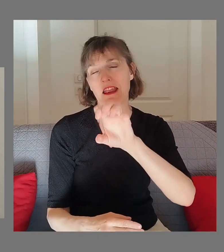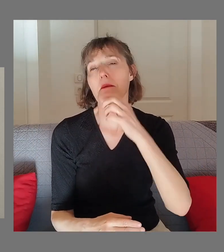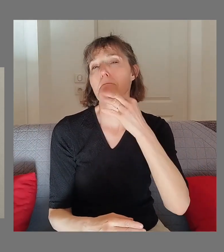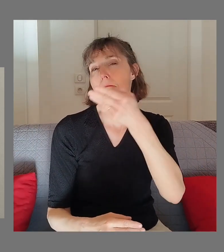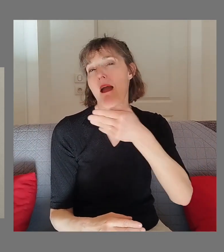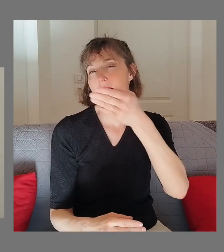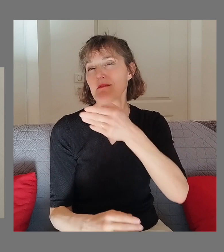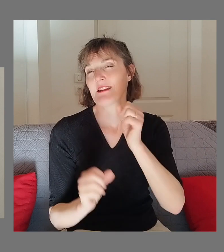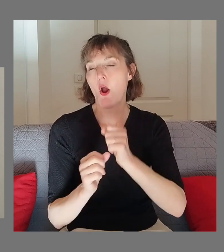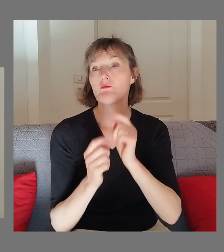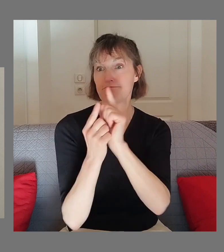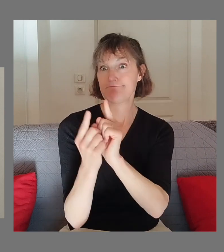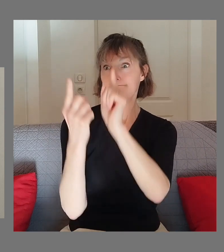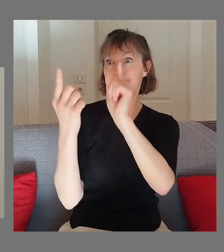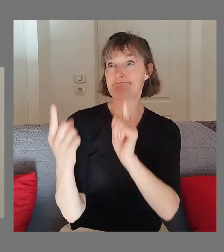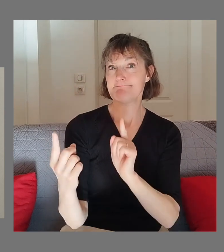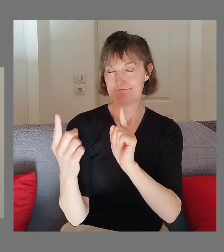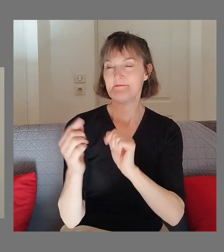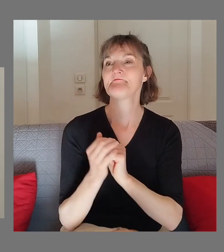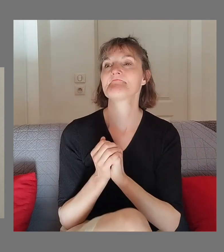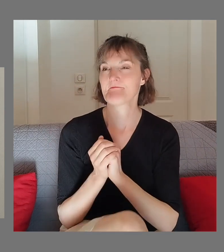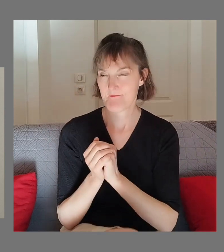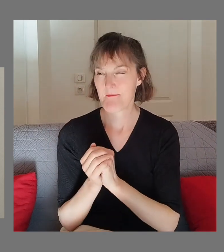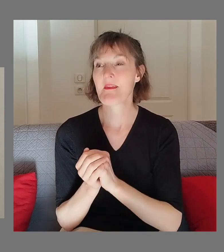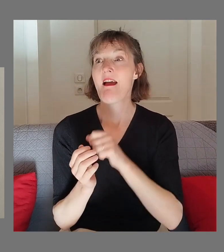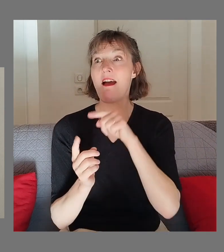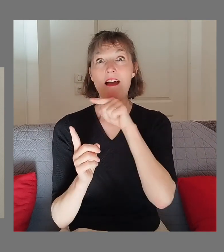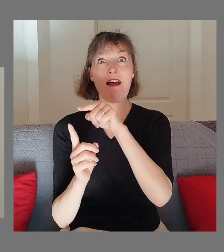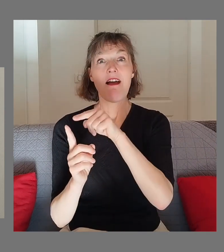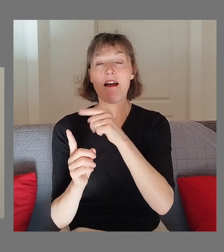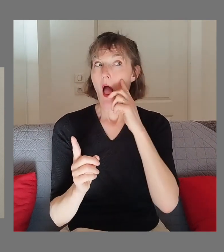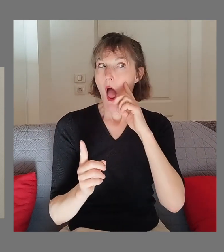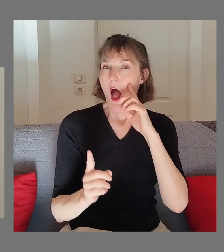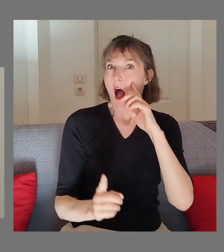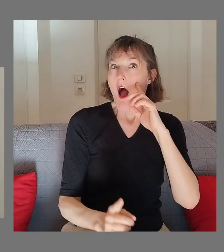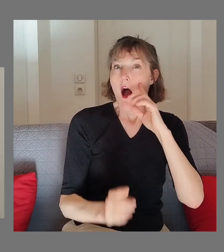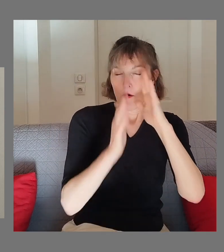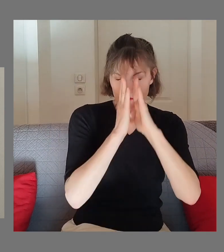Alors, je vais signer avec le M pour Marie.